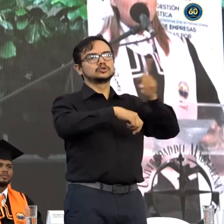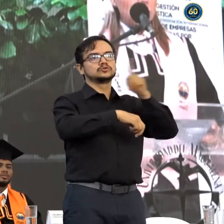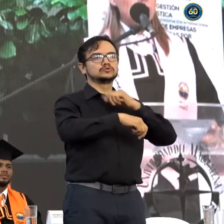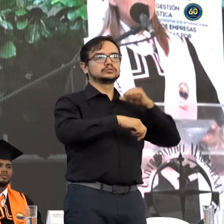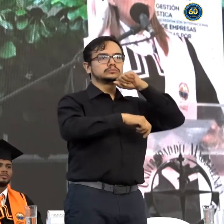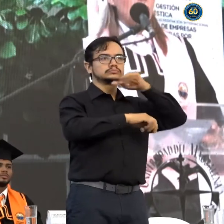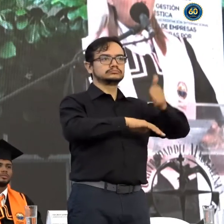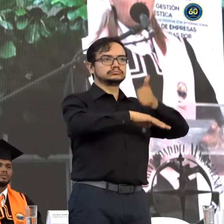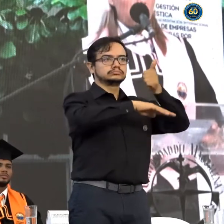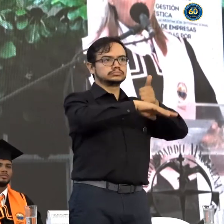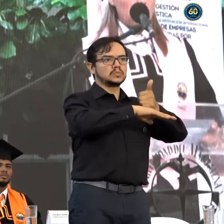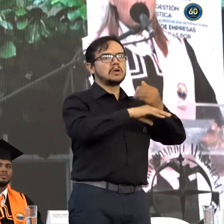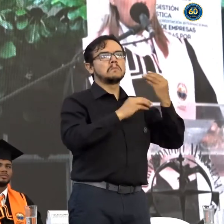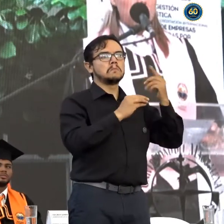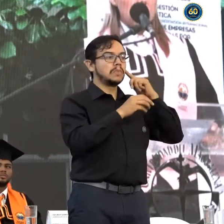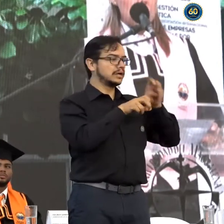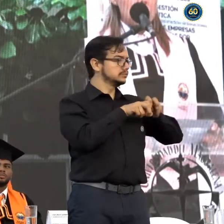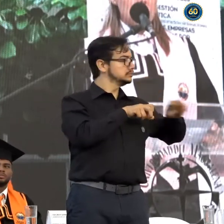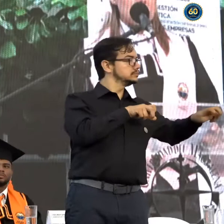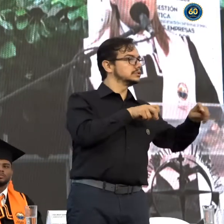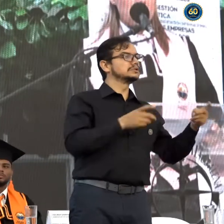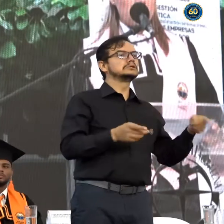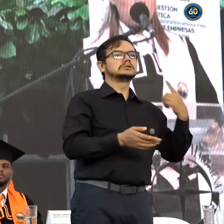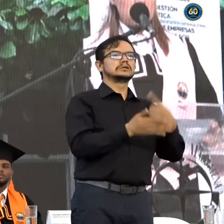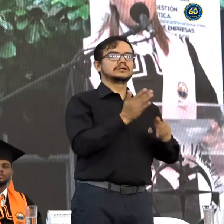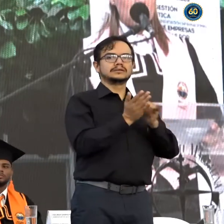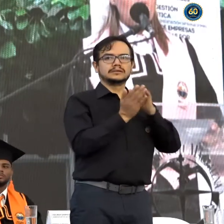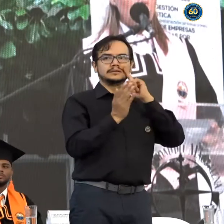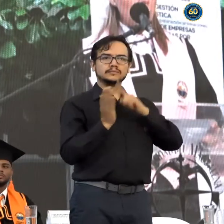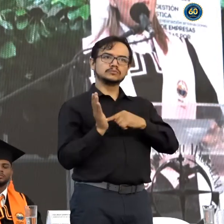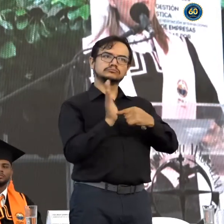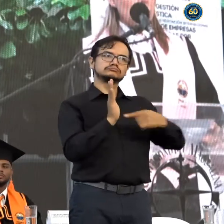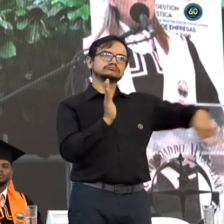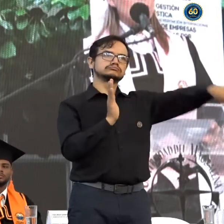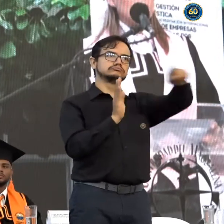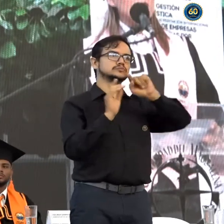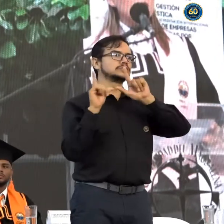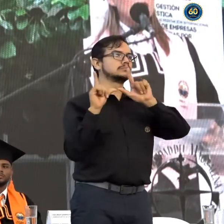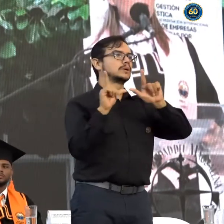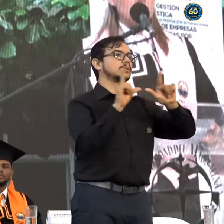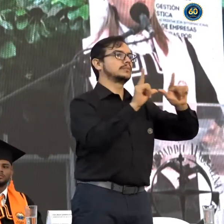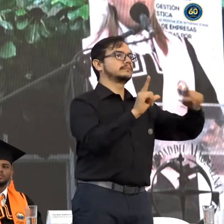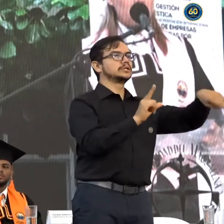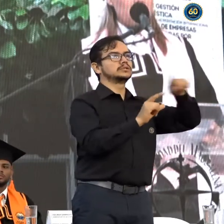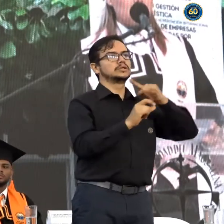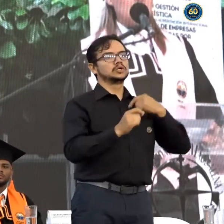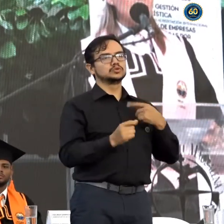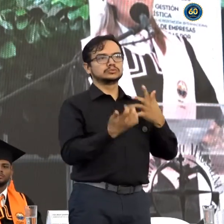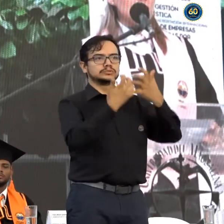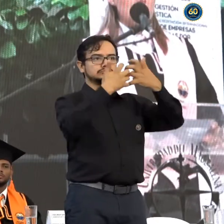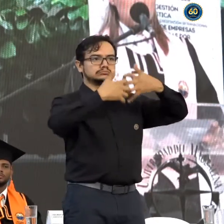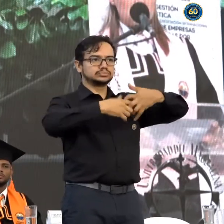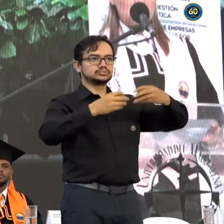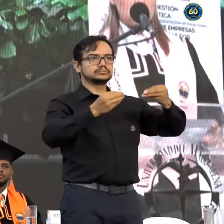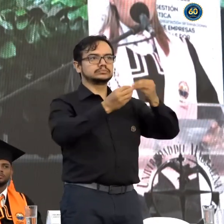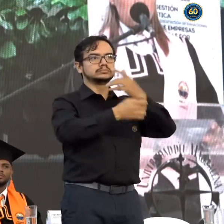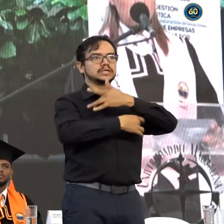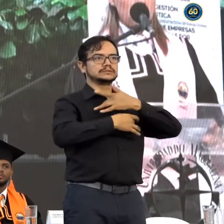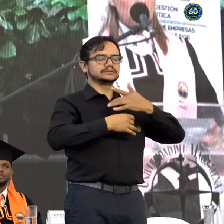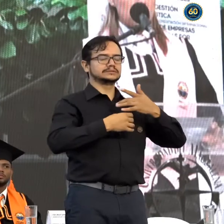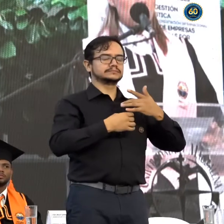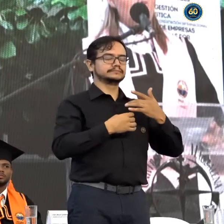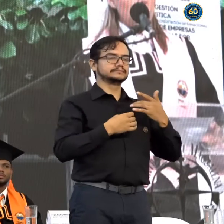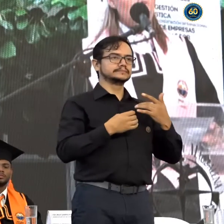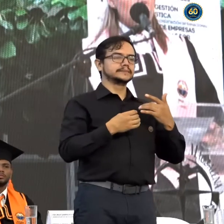académico con el fin de realizar la ceremonia oficial de grado de los programas académicos de la facultad de ciencias empresariales y económicas para